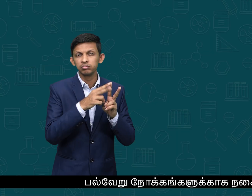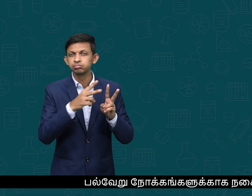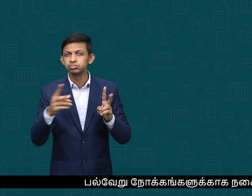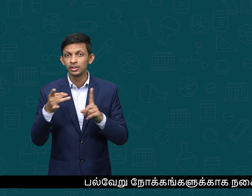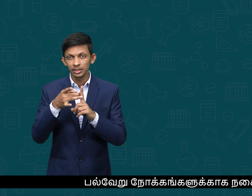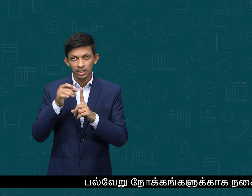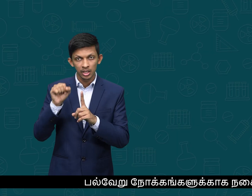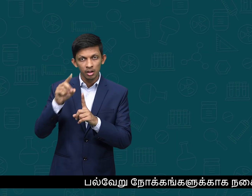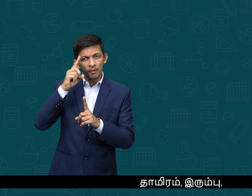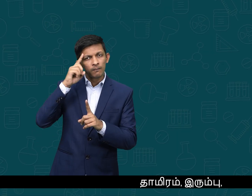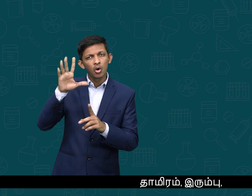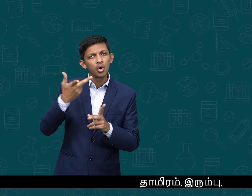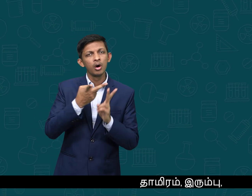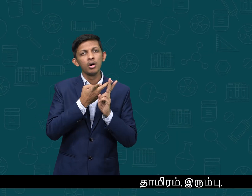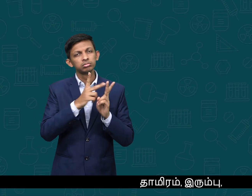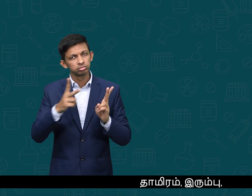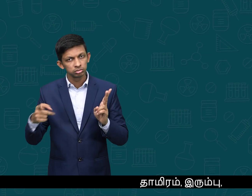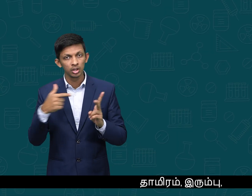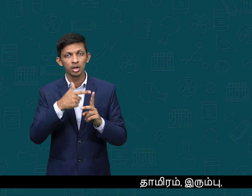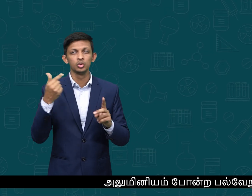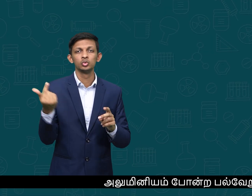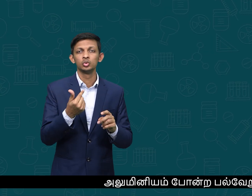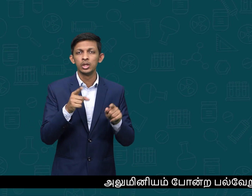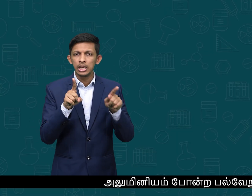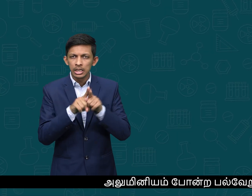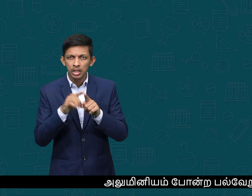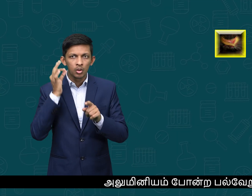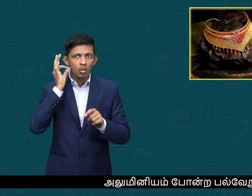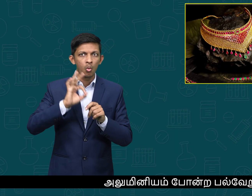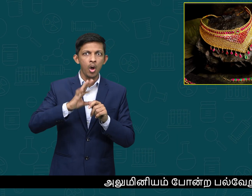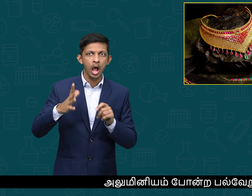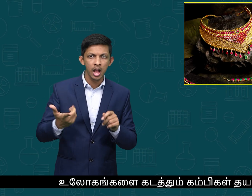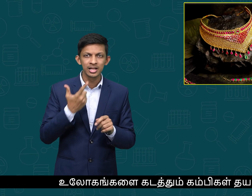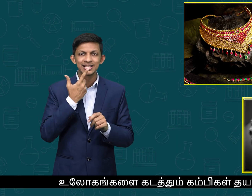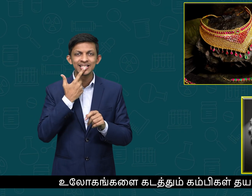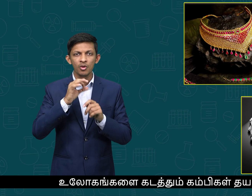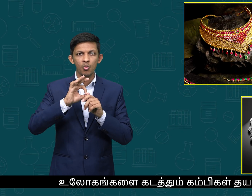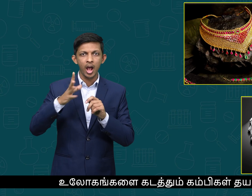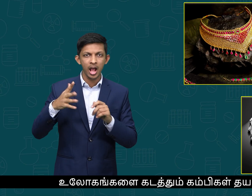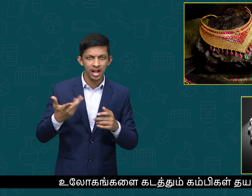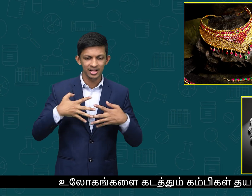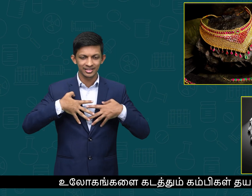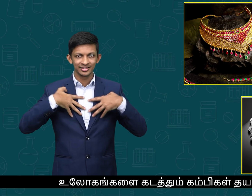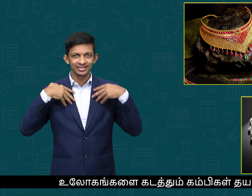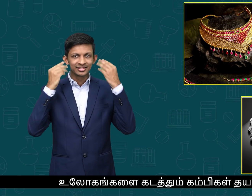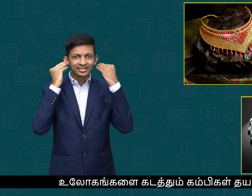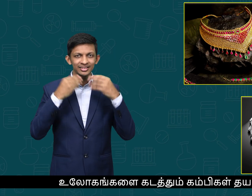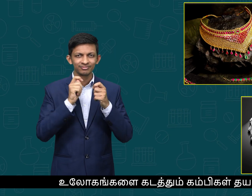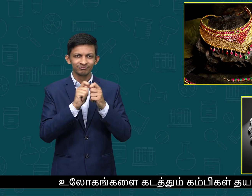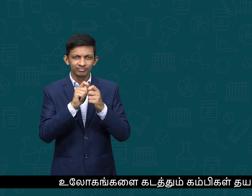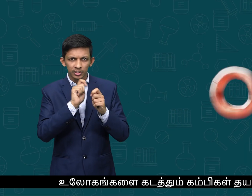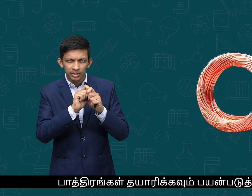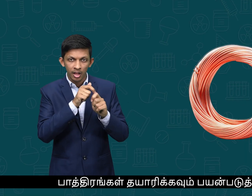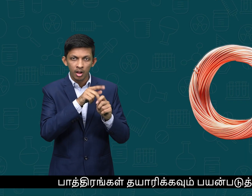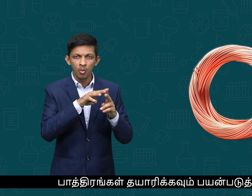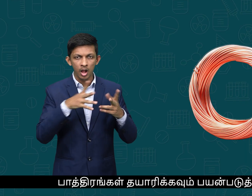நோக்கங்களுக்காக நகைகள், தாமிரம், இரும்பு, அலுமினியம் போன்ற பல்வேறு உலோகங்களை கடத்தும் கம்பிகள்